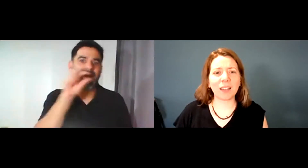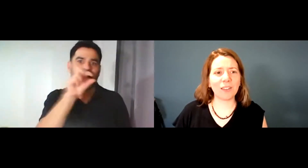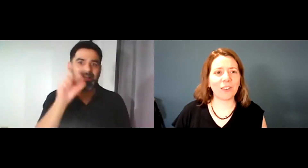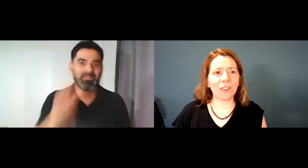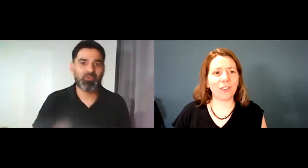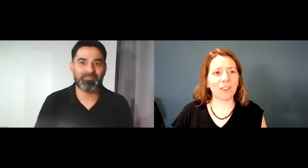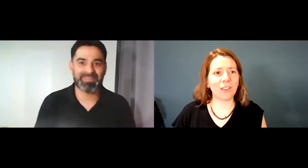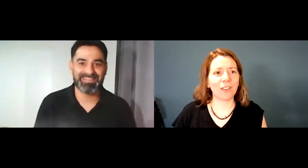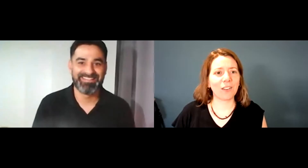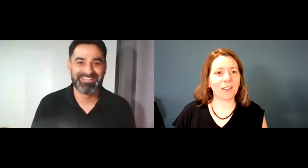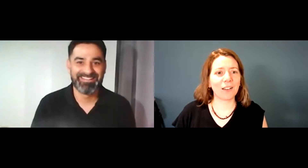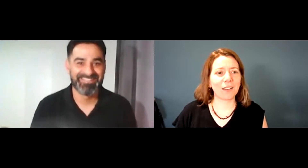dijo. Sarita.